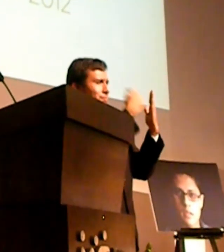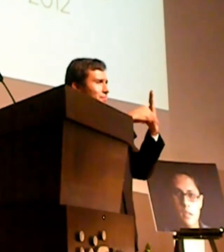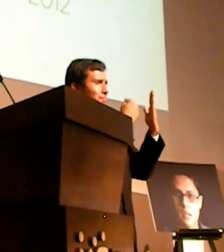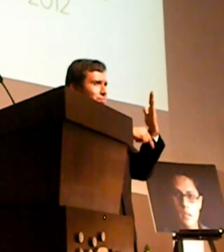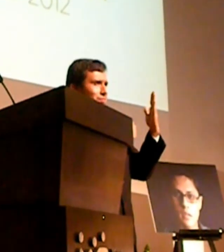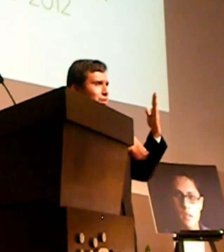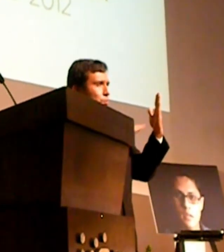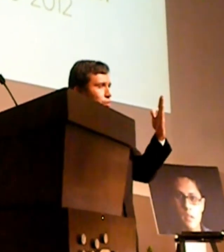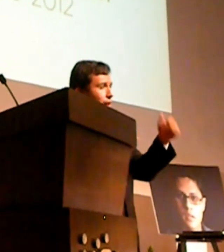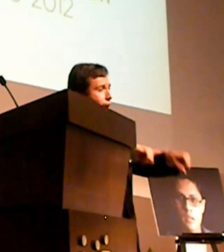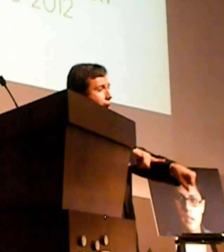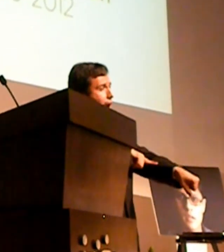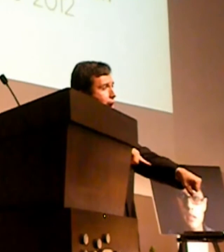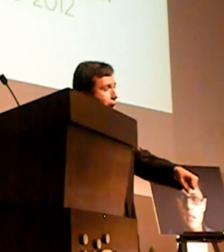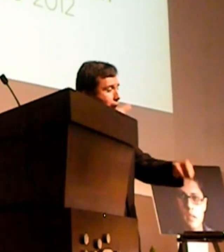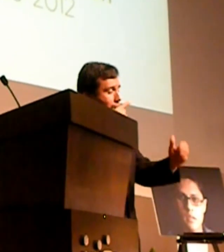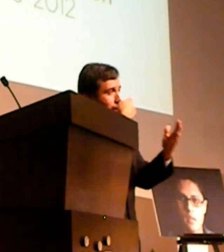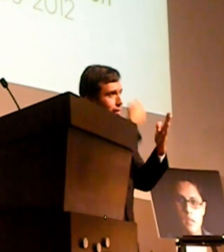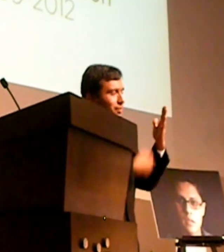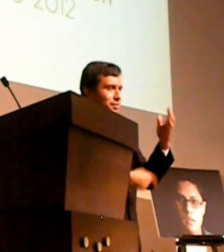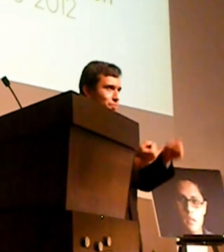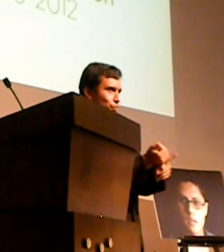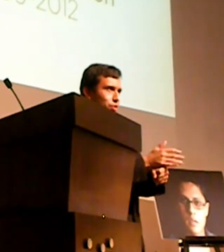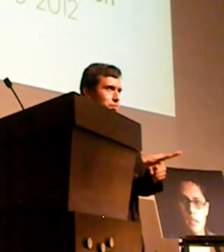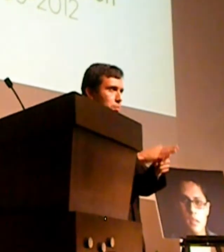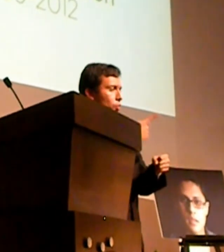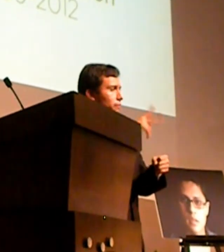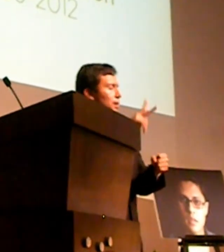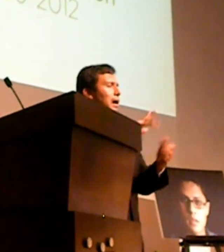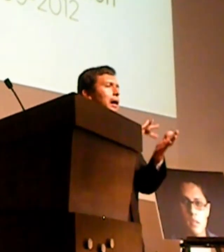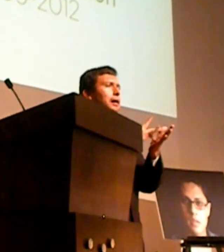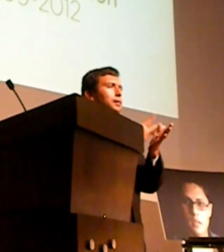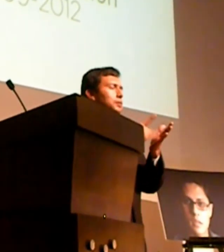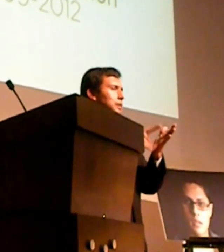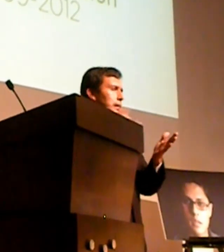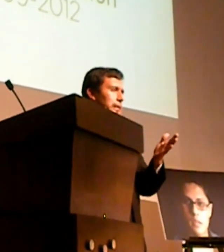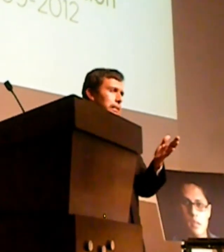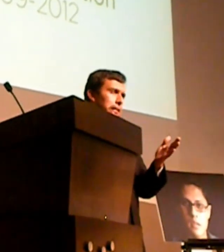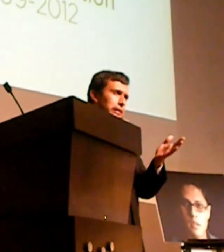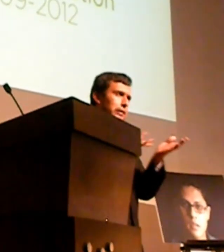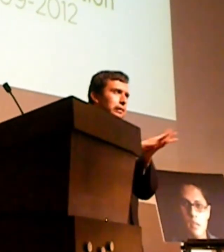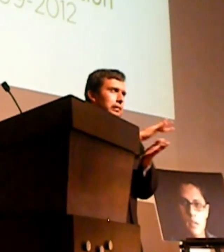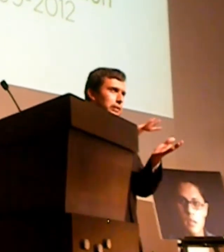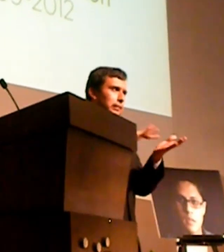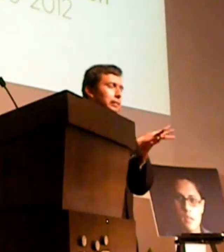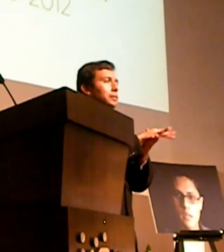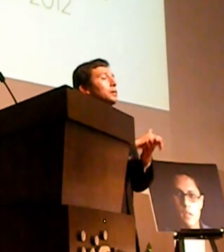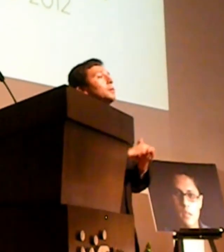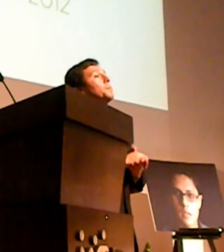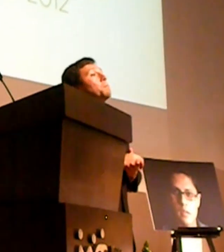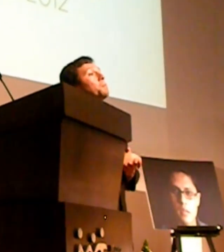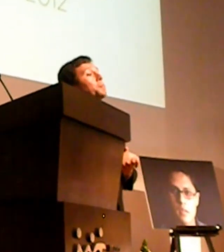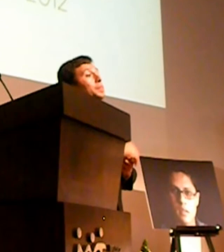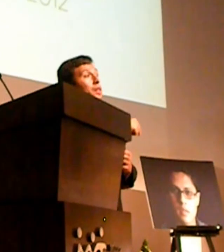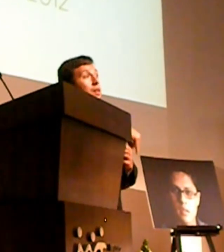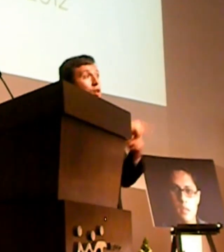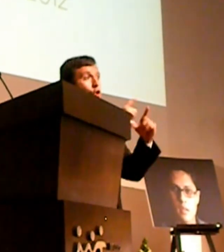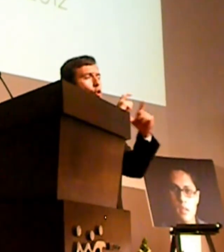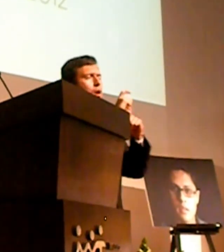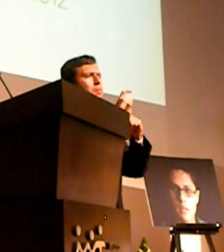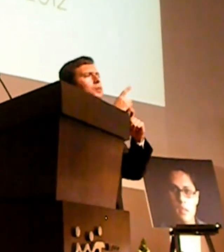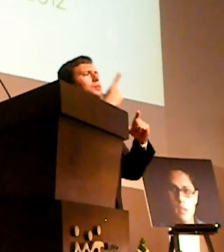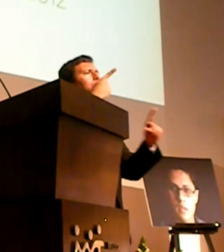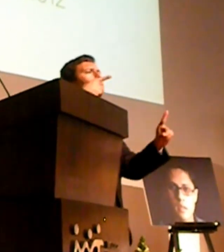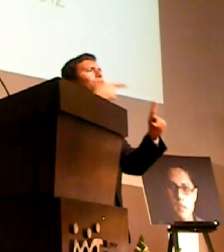enormemente su empeño democrático. Y no hubiera sido posible sin el apoyo de quienes ayudaron a que la función de CONAPRED